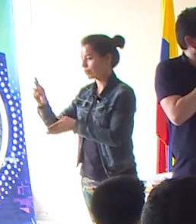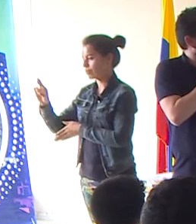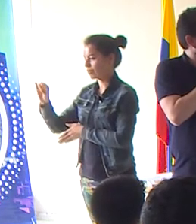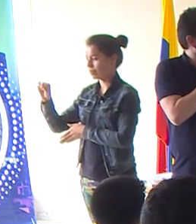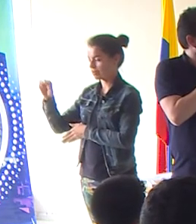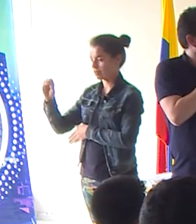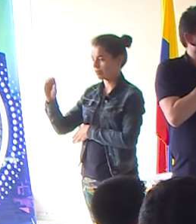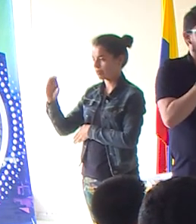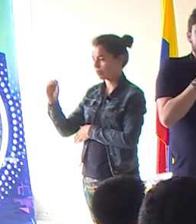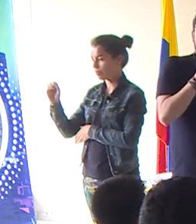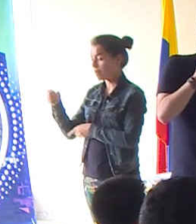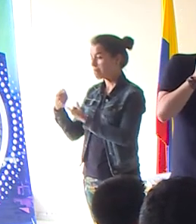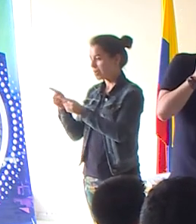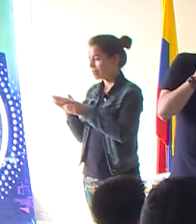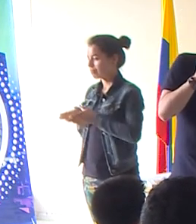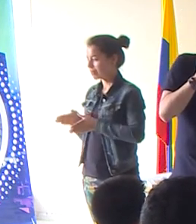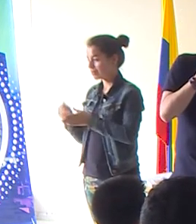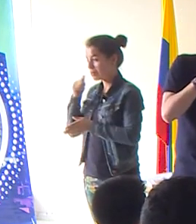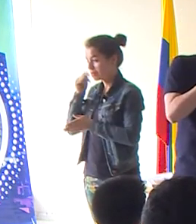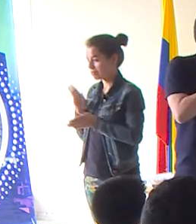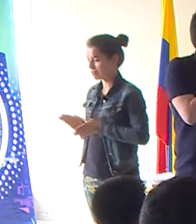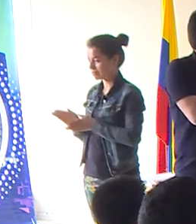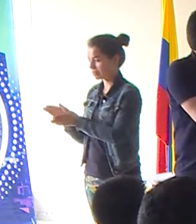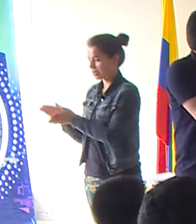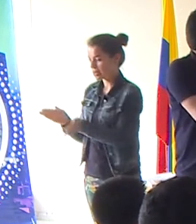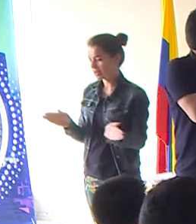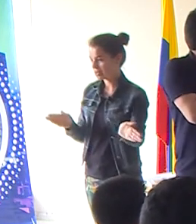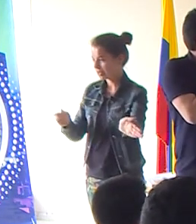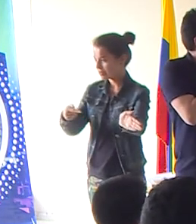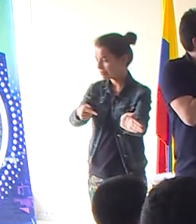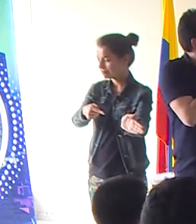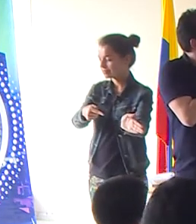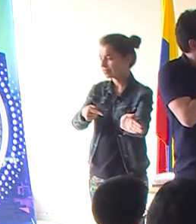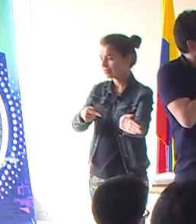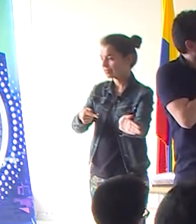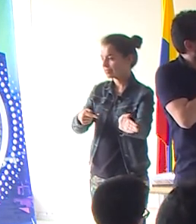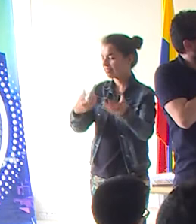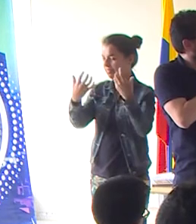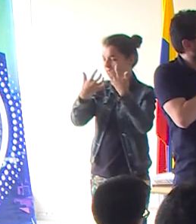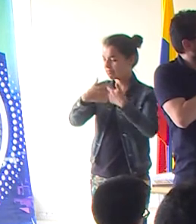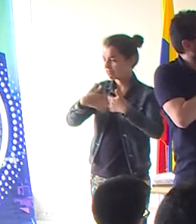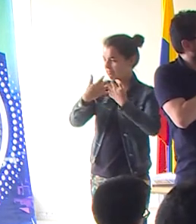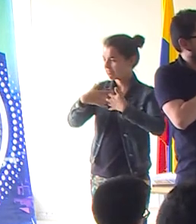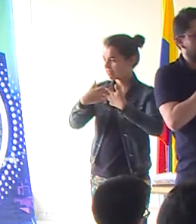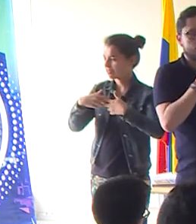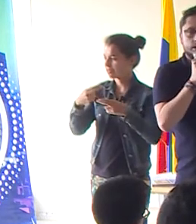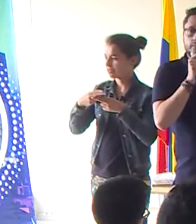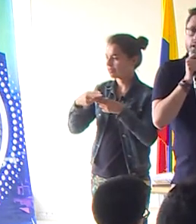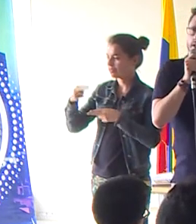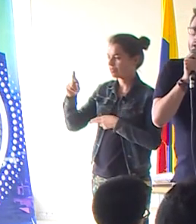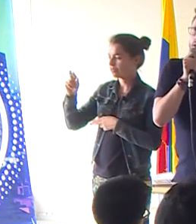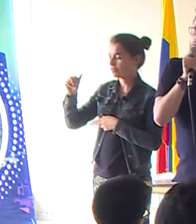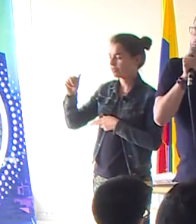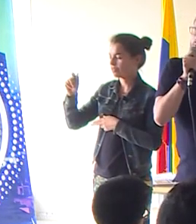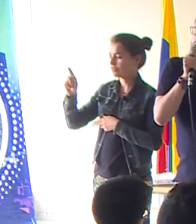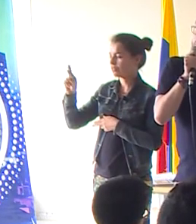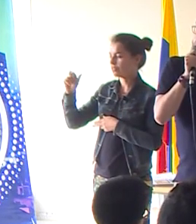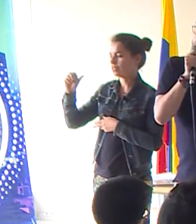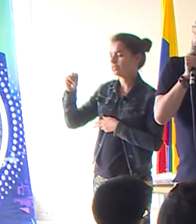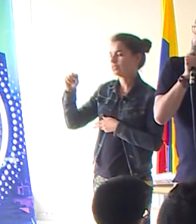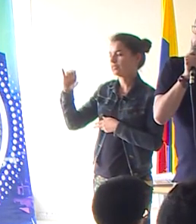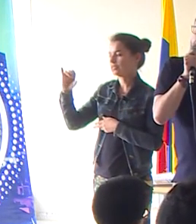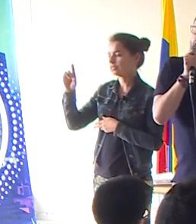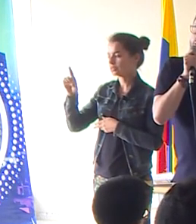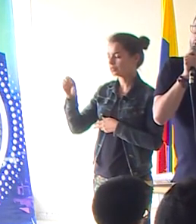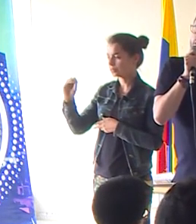por ejemplo todo el sistema de tratamiento de francisco weisner y el páramo de sumapaz que creo que también está allí como un patrimonio